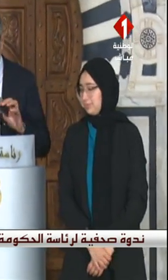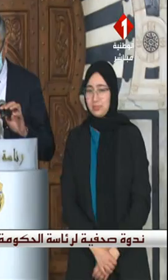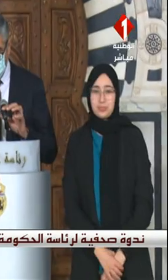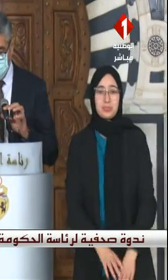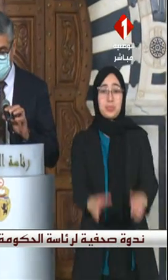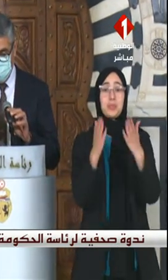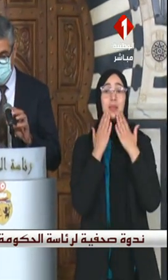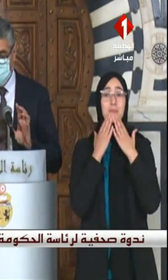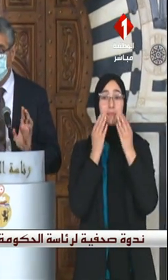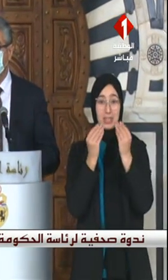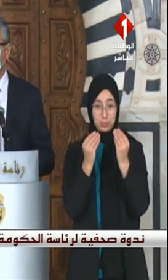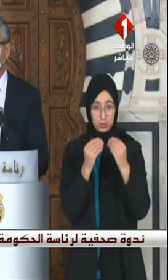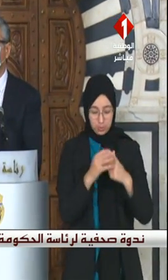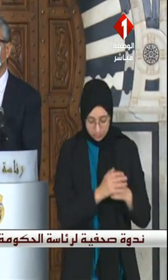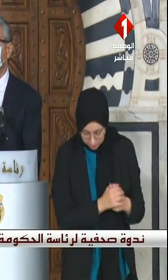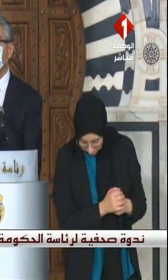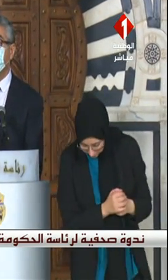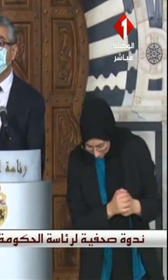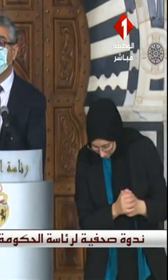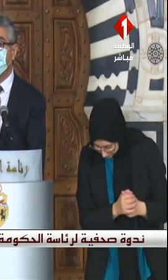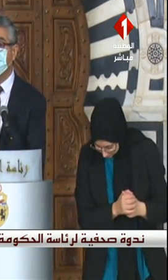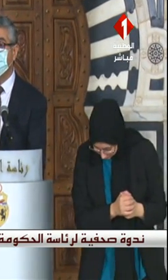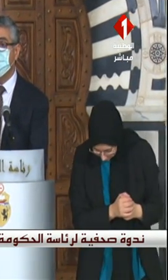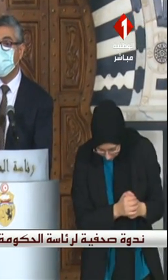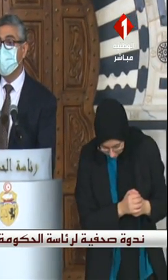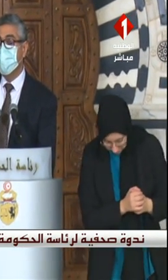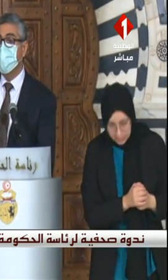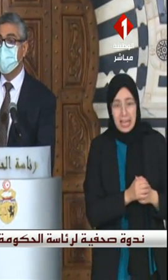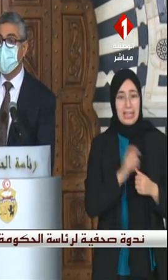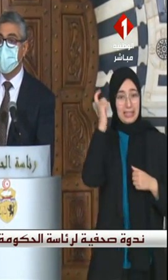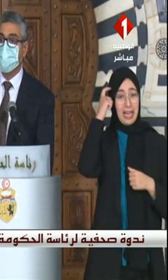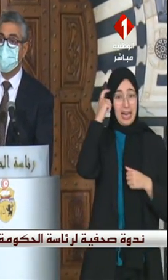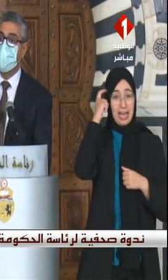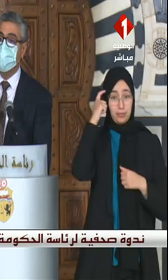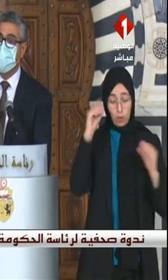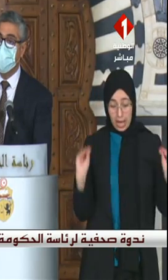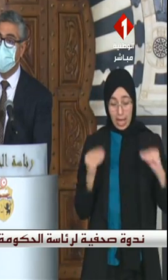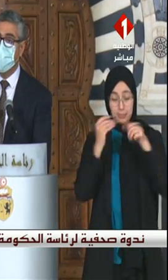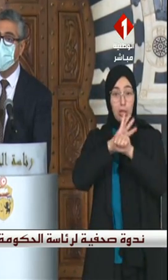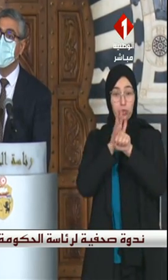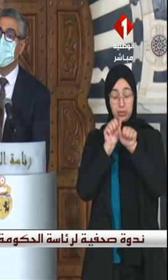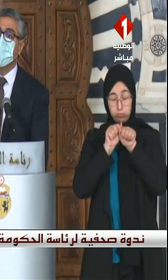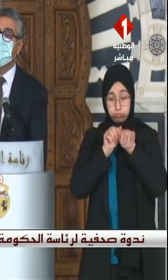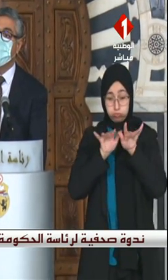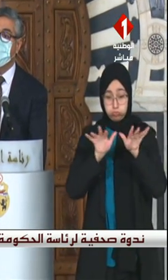بارك الله فيك، معلش هذا يخدم ولا. احنا نعرفوا اللي من اول ما انتشر الوباء